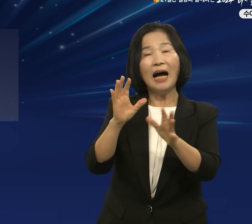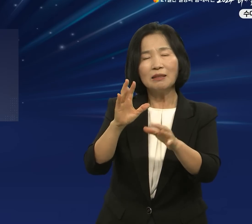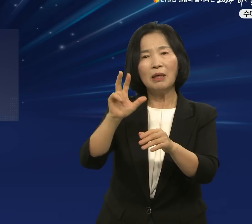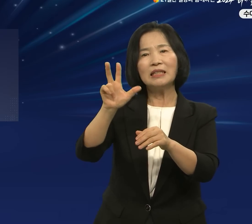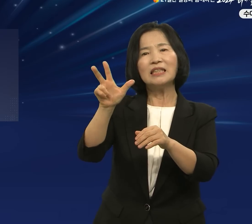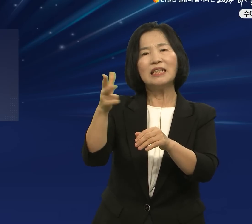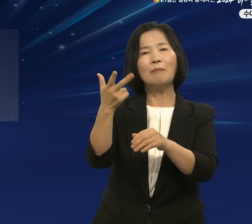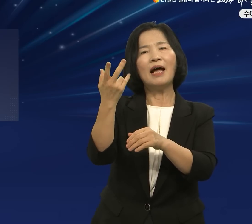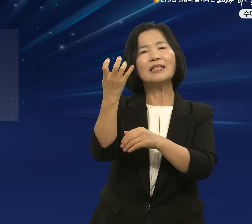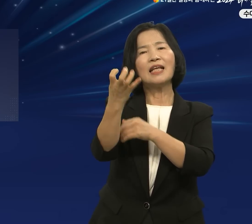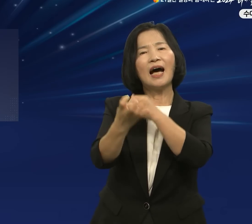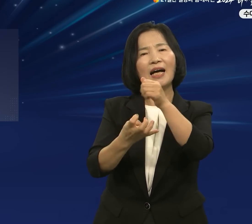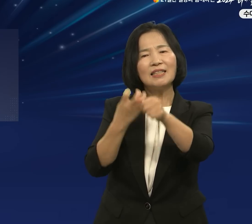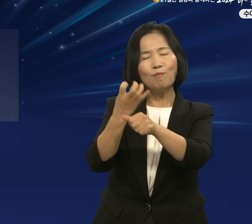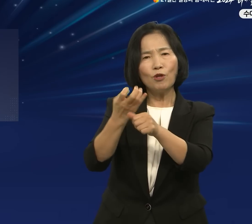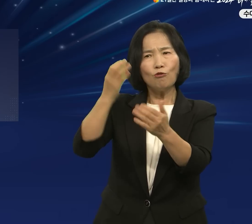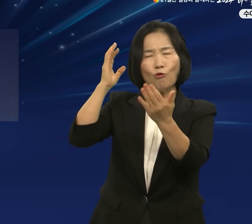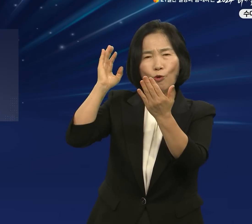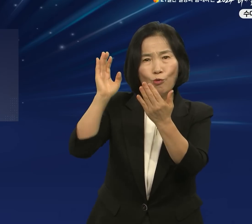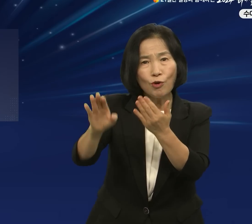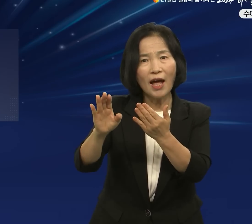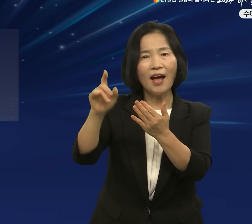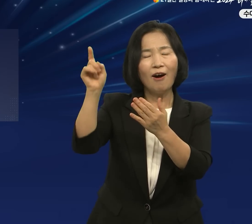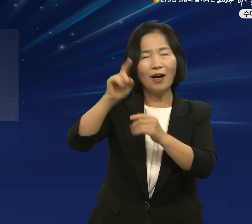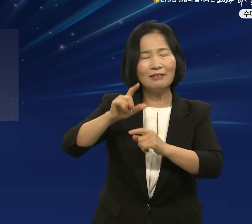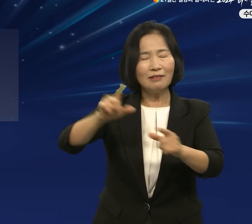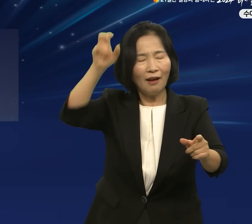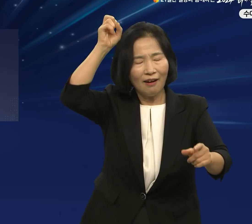740년 후에 어느 날 갑자기